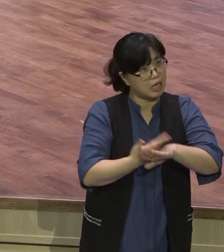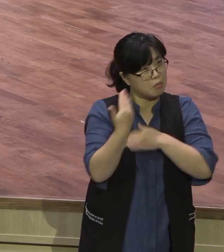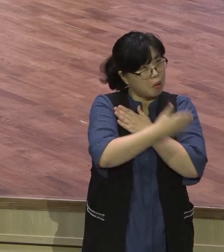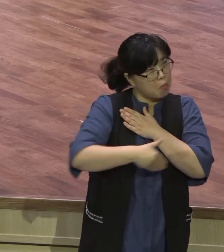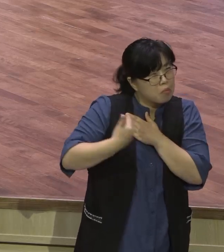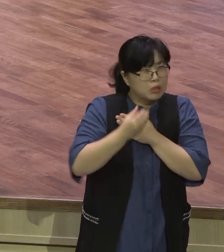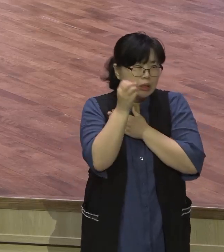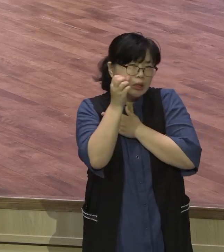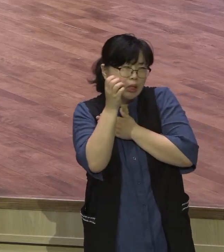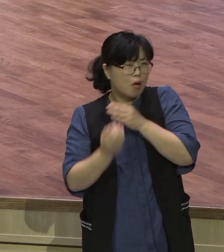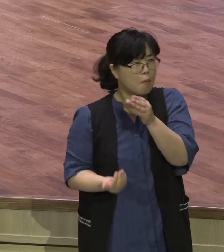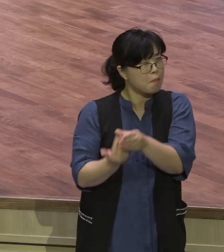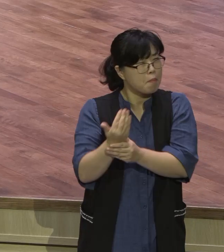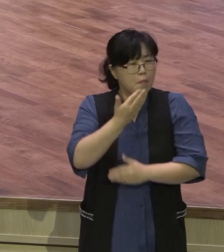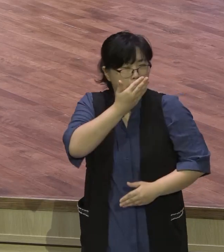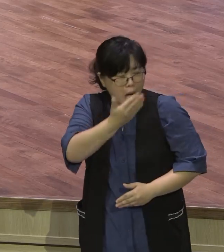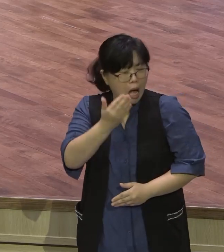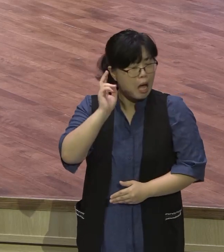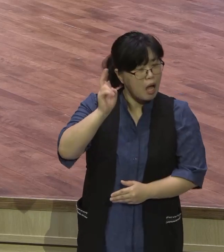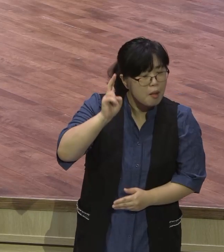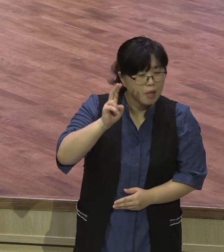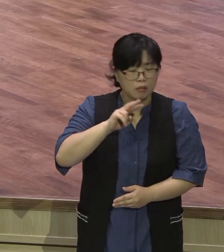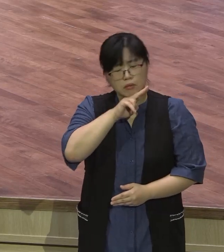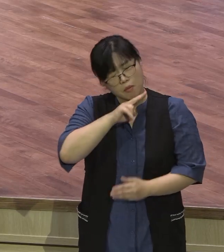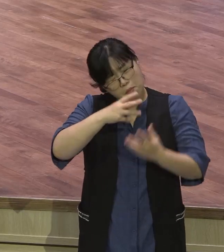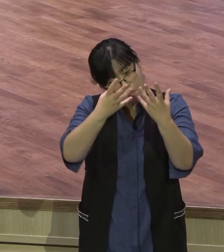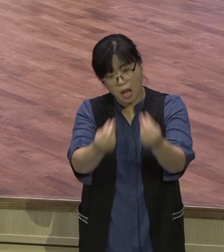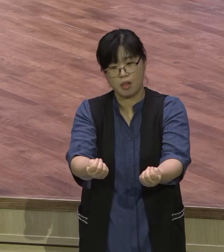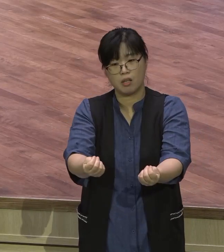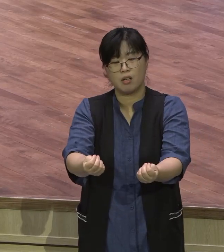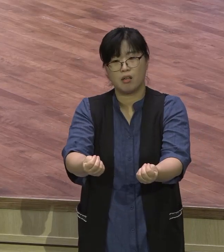지켜주겠다 그럼 끝난 거 아닙니까